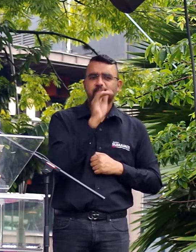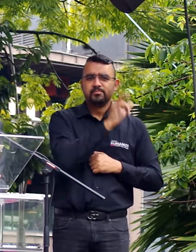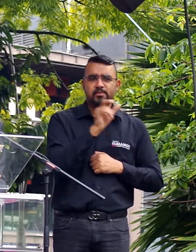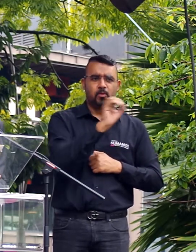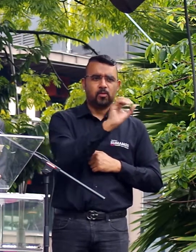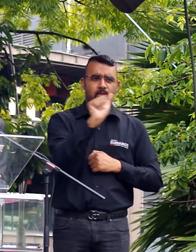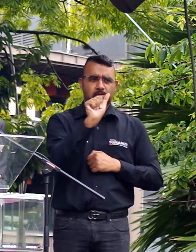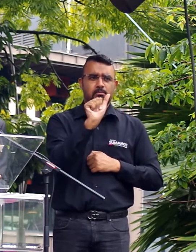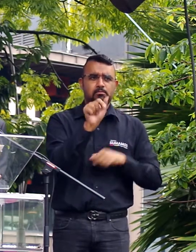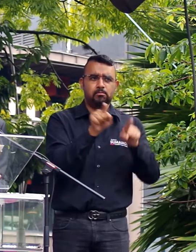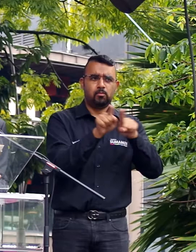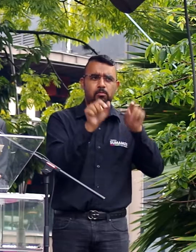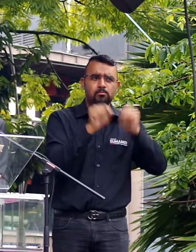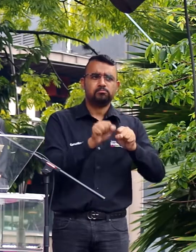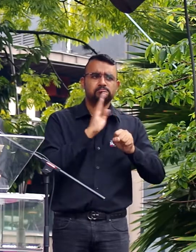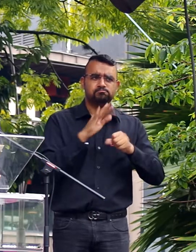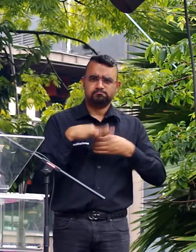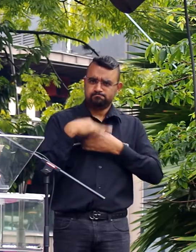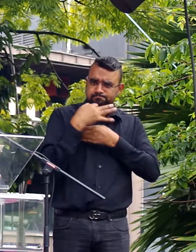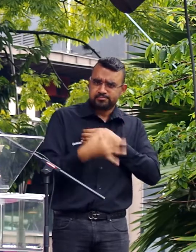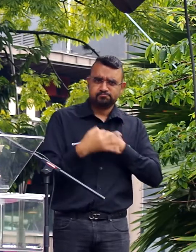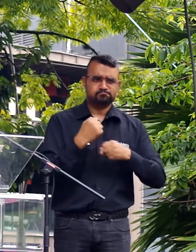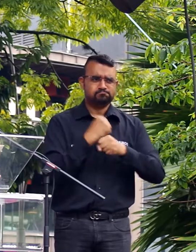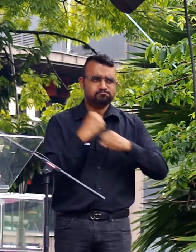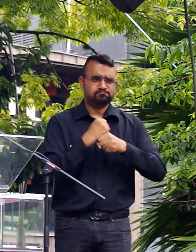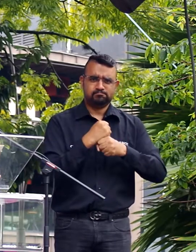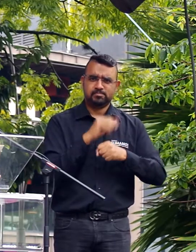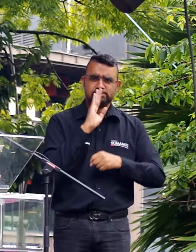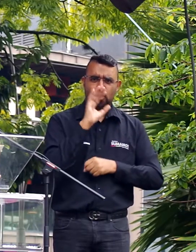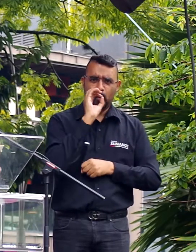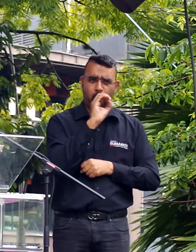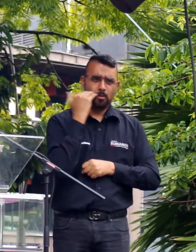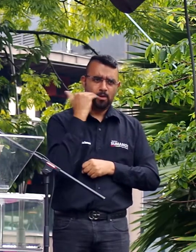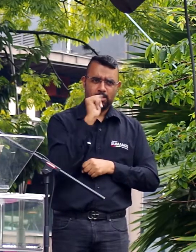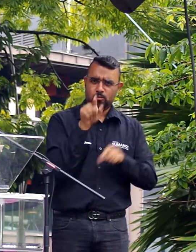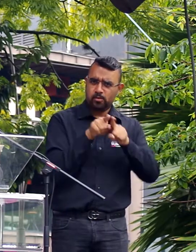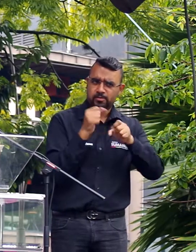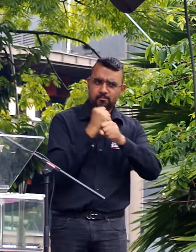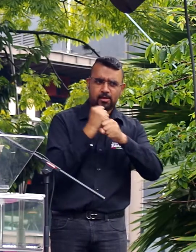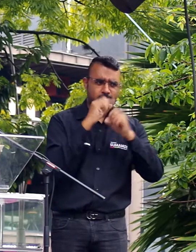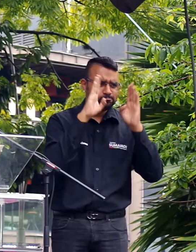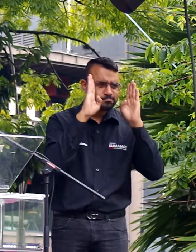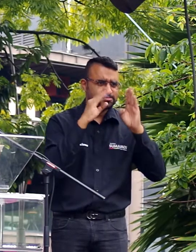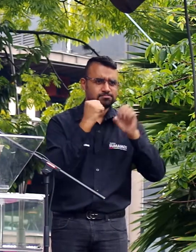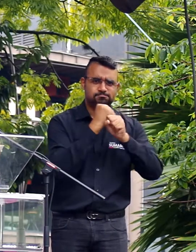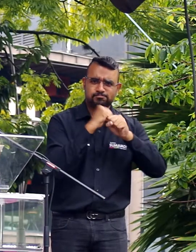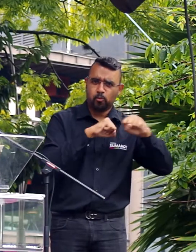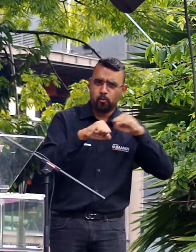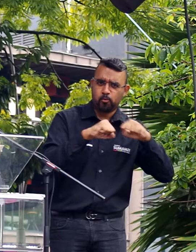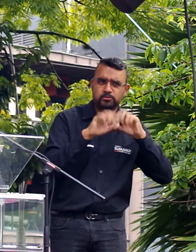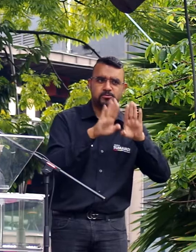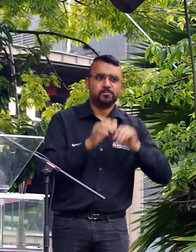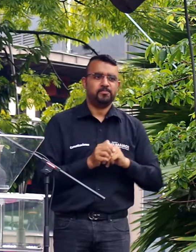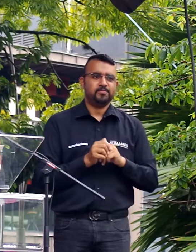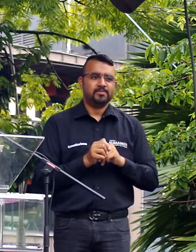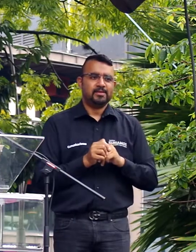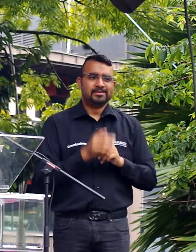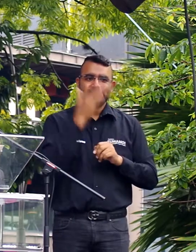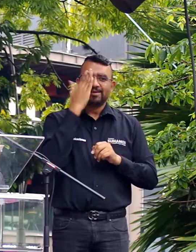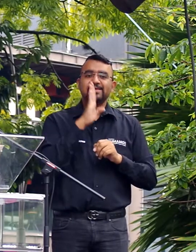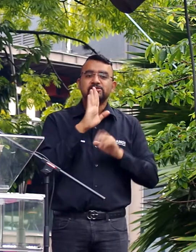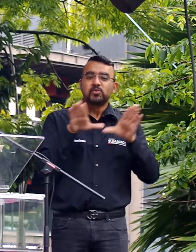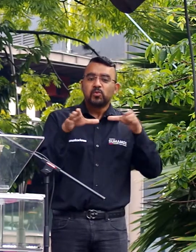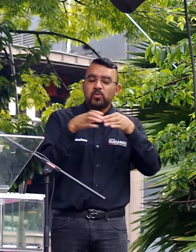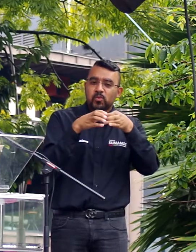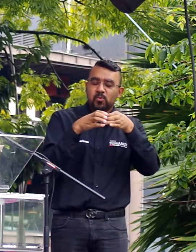mujeres valientes, honestos, trabajadores, dedicados. Cuando reconocemos que en una administración no se hace un